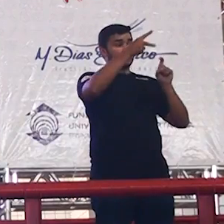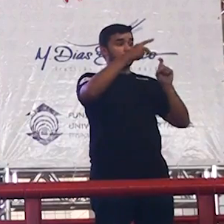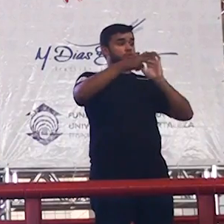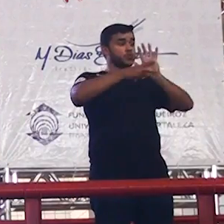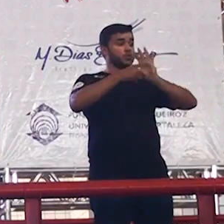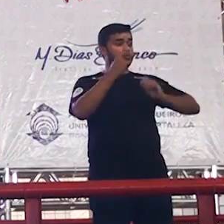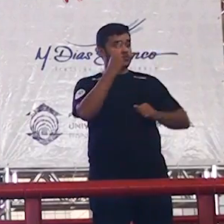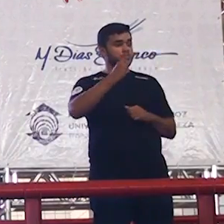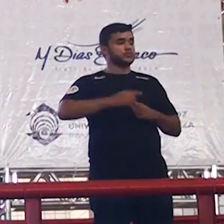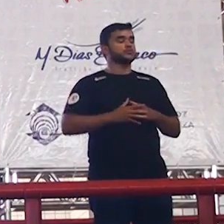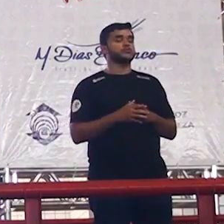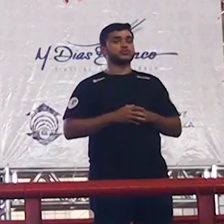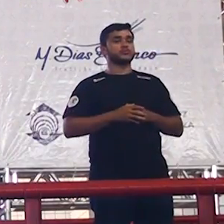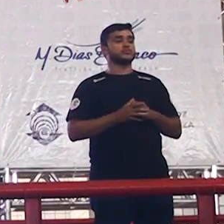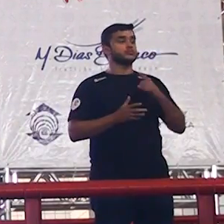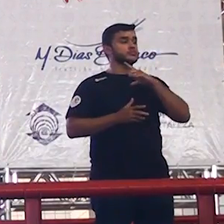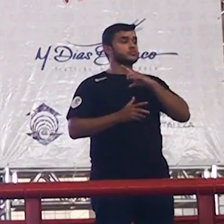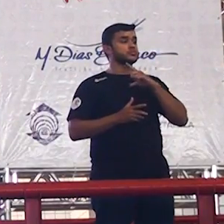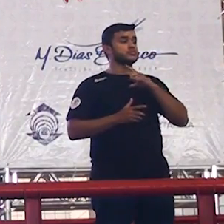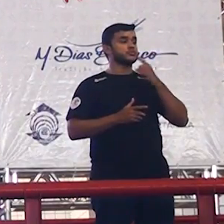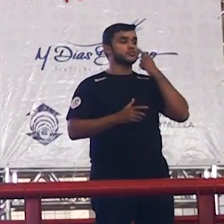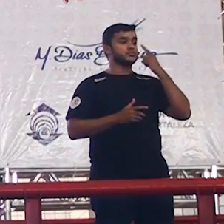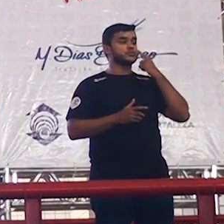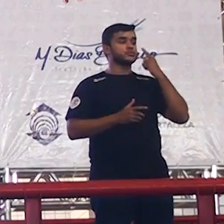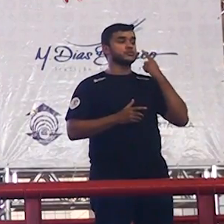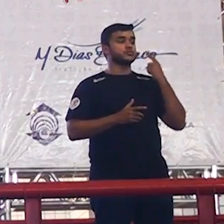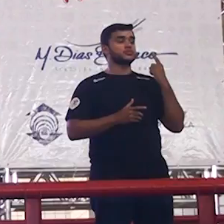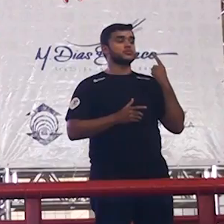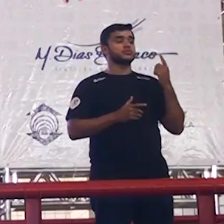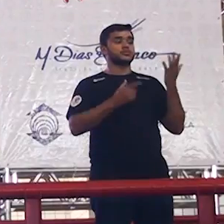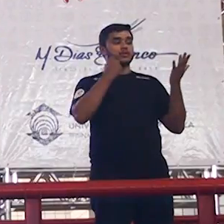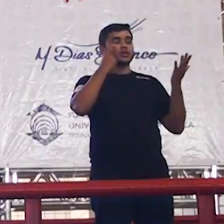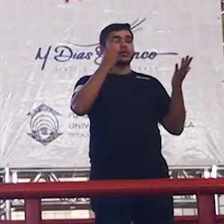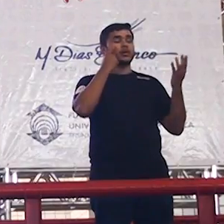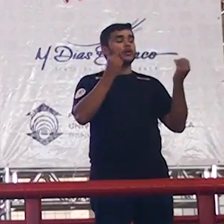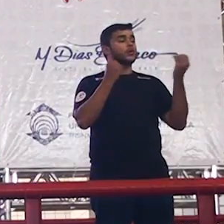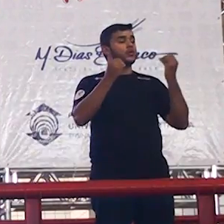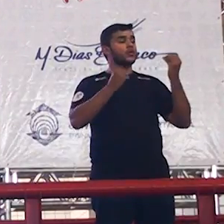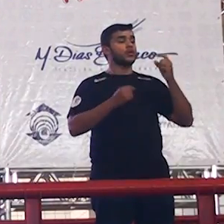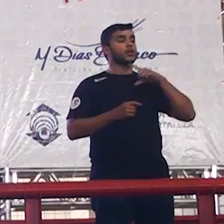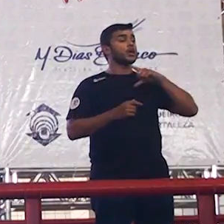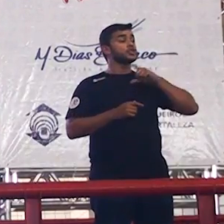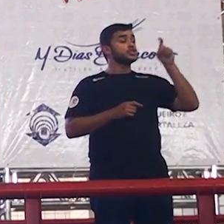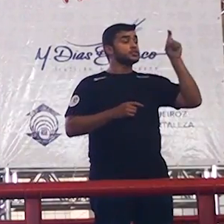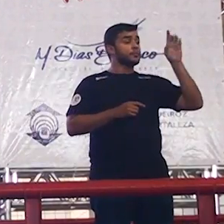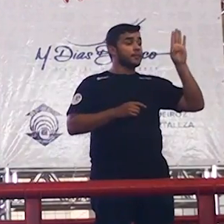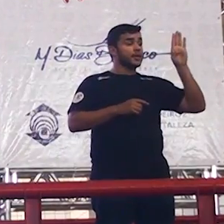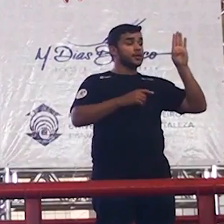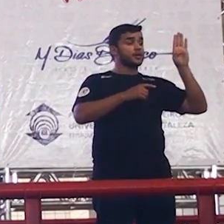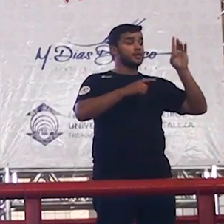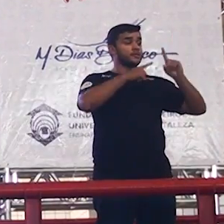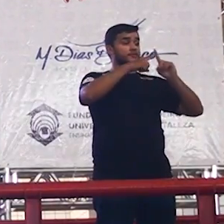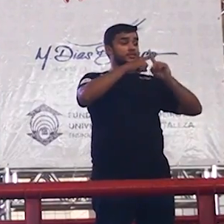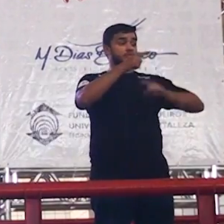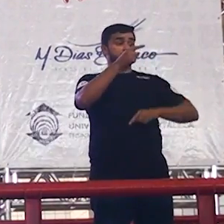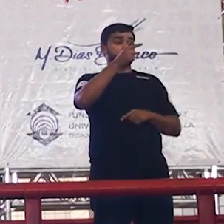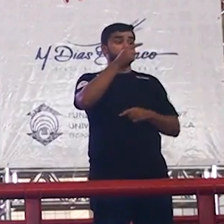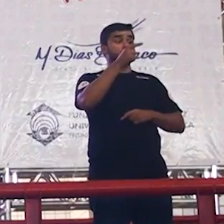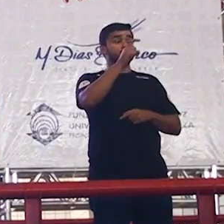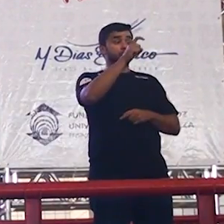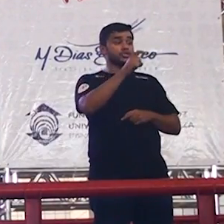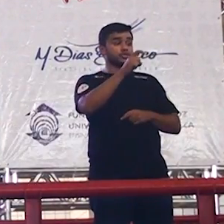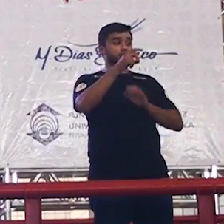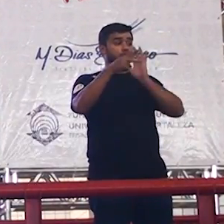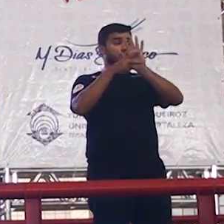b é quem multiplica o x. Então, no caso, vale 7. E o C é o que